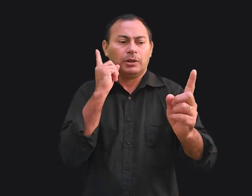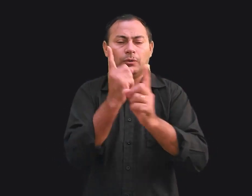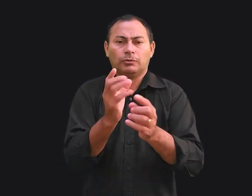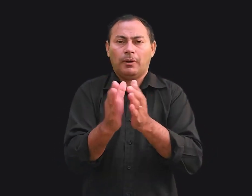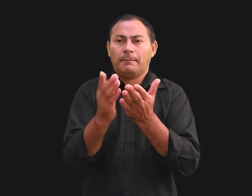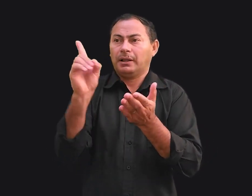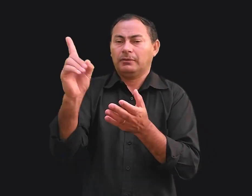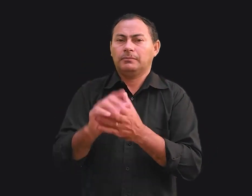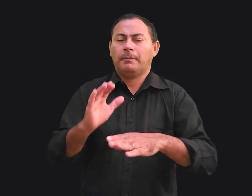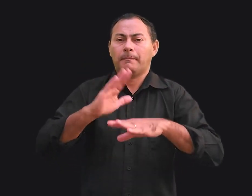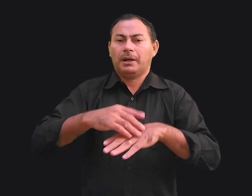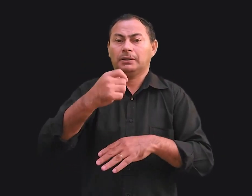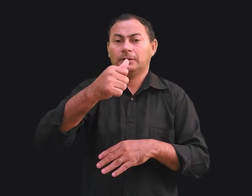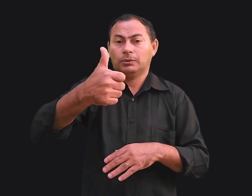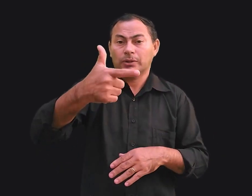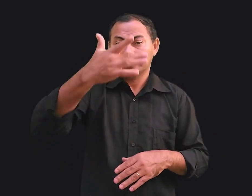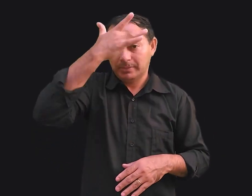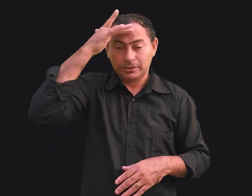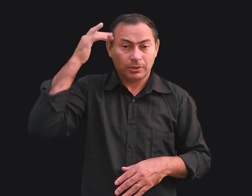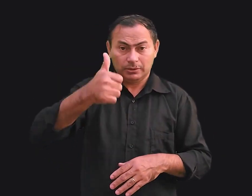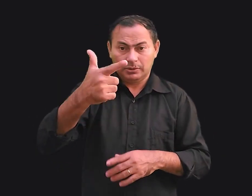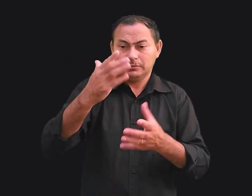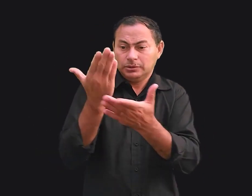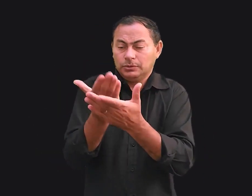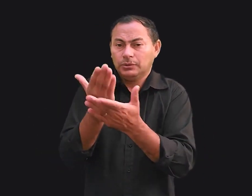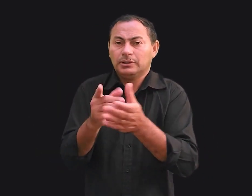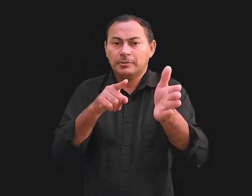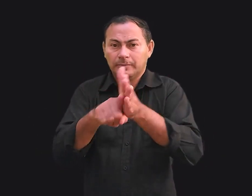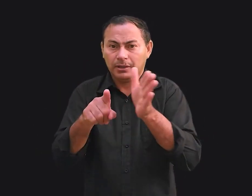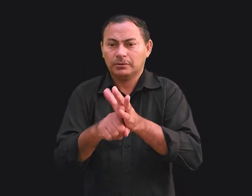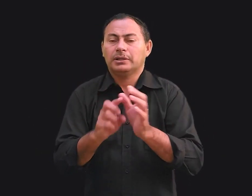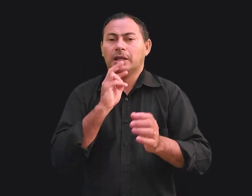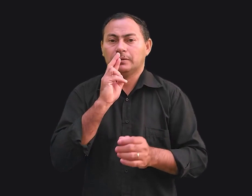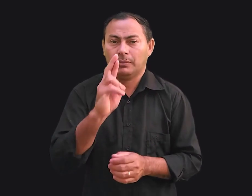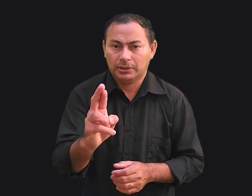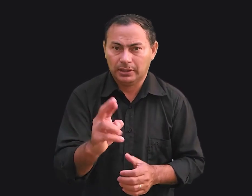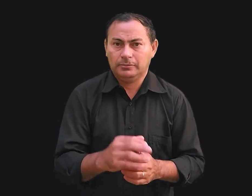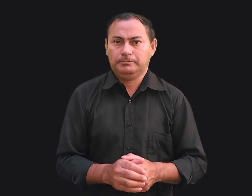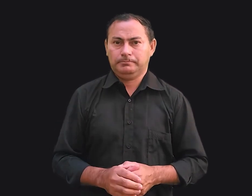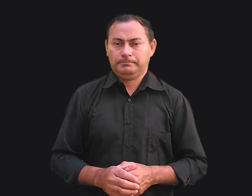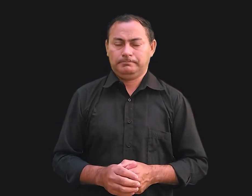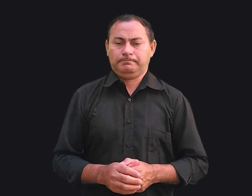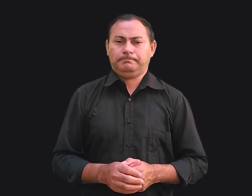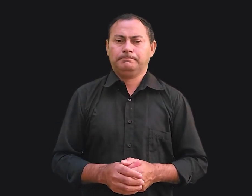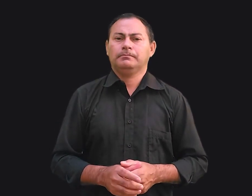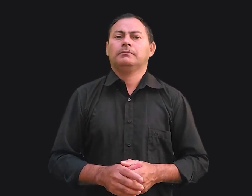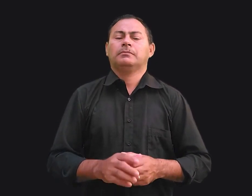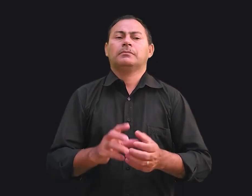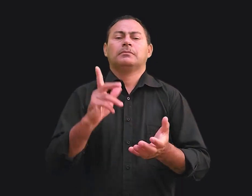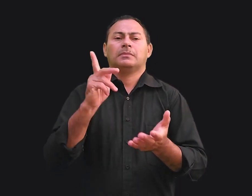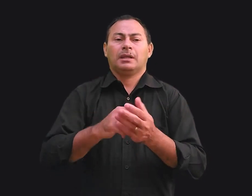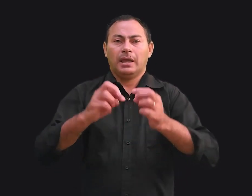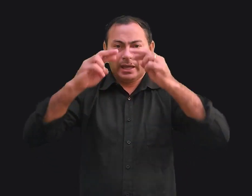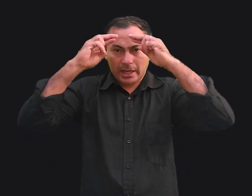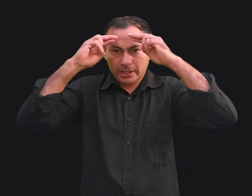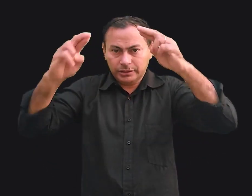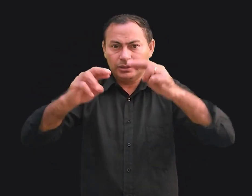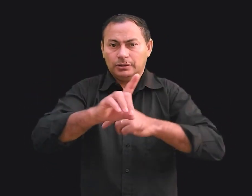a Palavra, com no máximo 12 pessoas, para estudar essas perguntas e respondê-las. São retiros com duração de 3